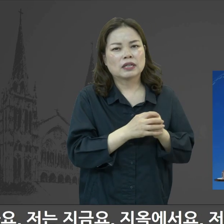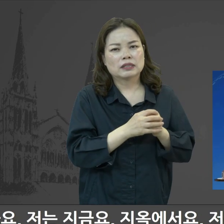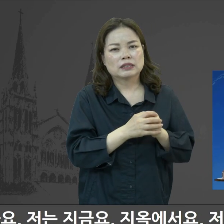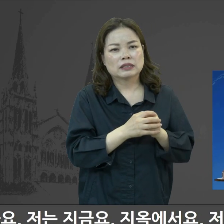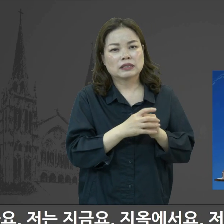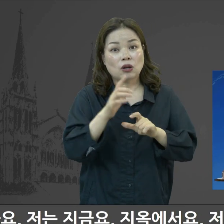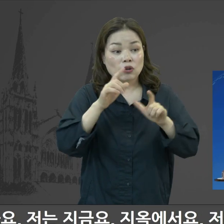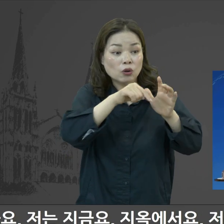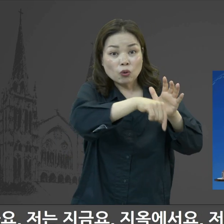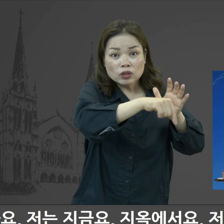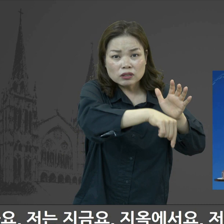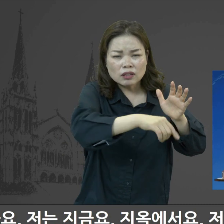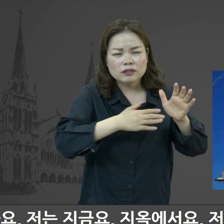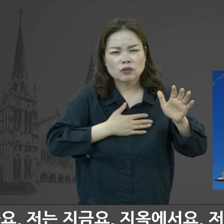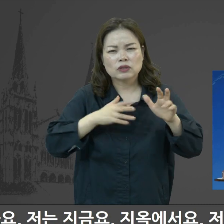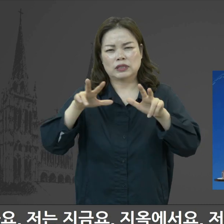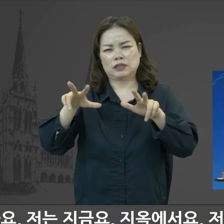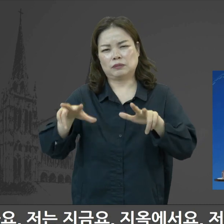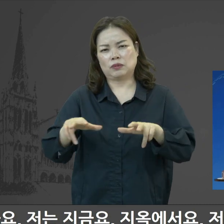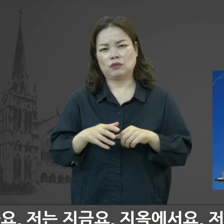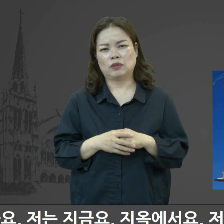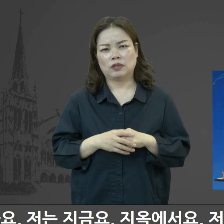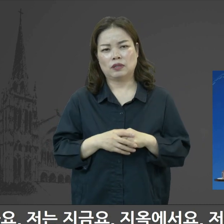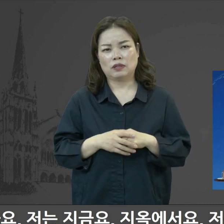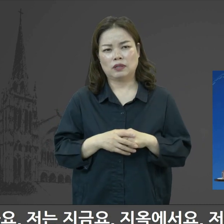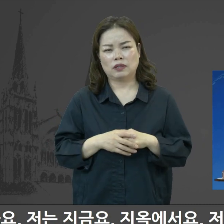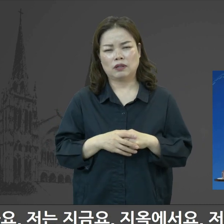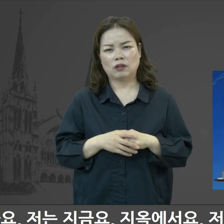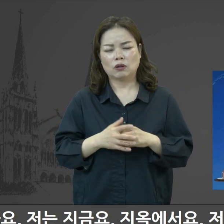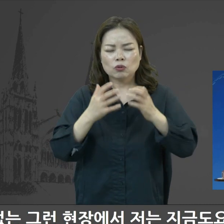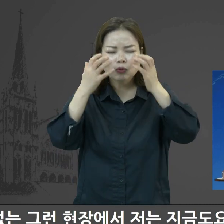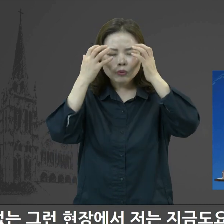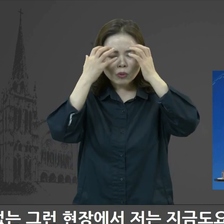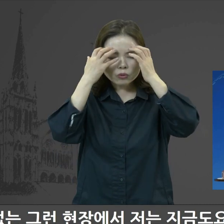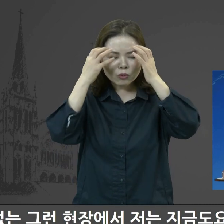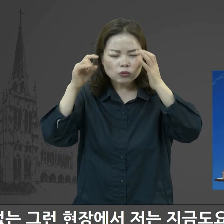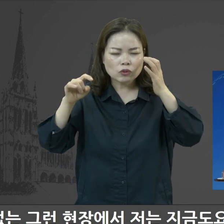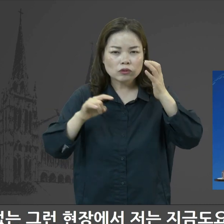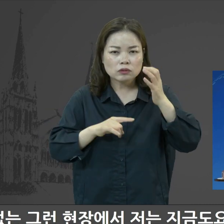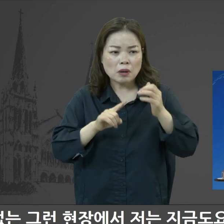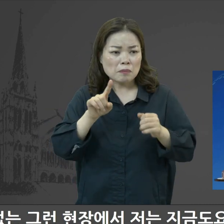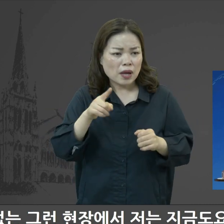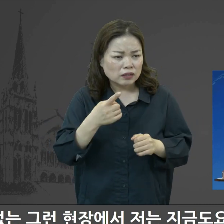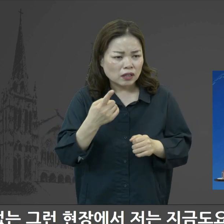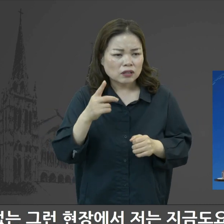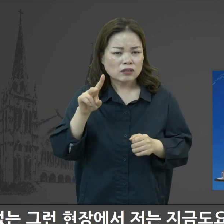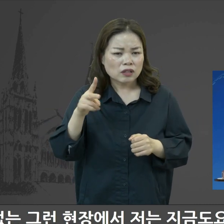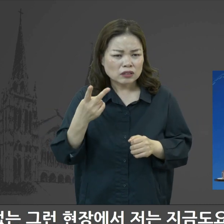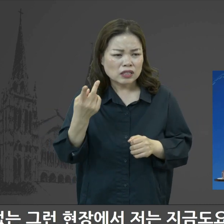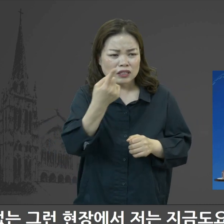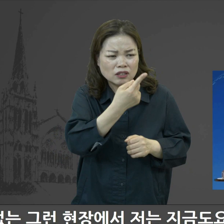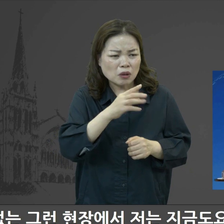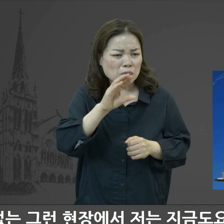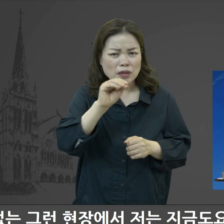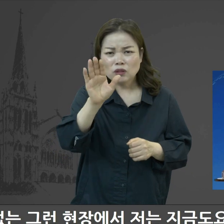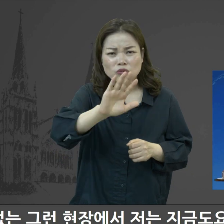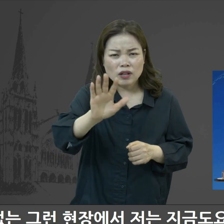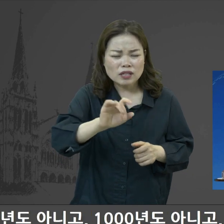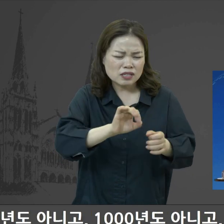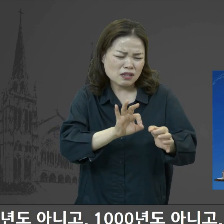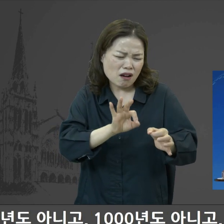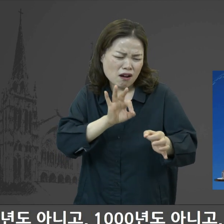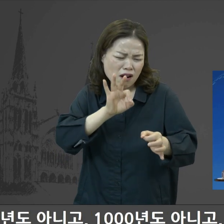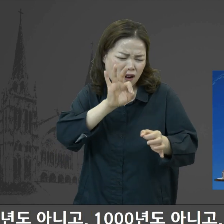그런 현장에서 저는 지금도요 그냥 얼마나 고통 속에서 100년도 아니고 1000년도 아니고 10,000년도 아니고